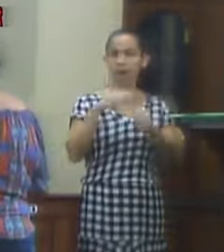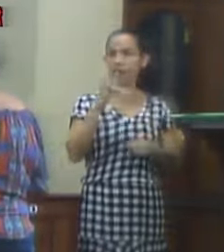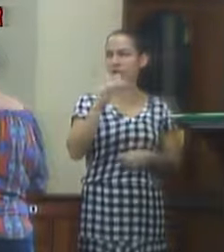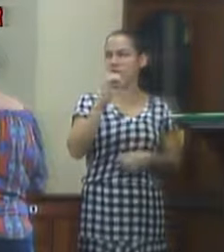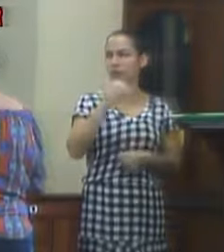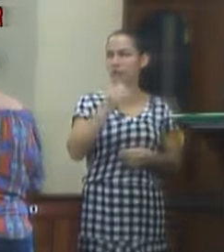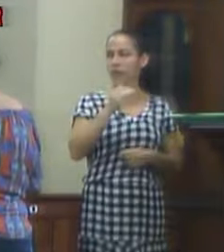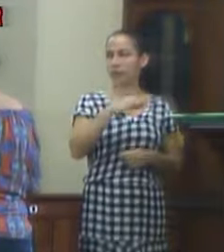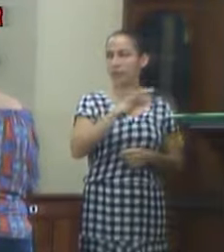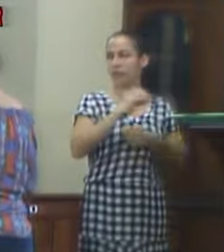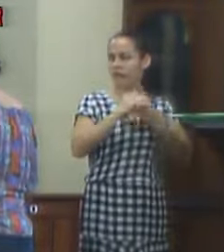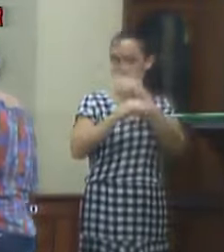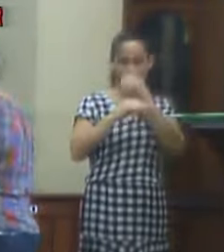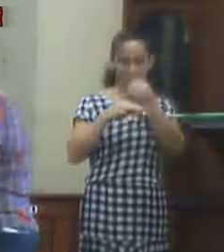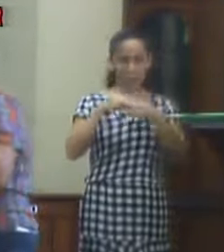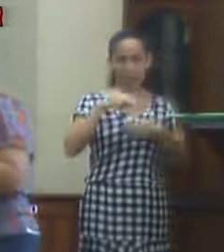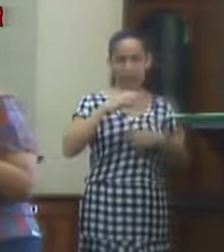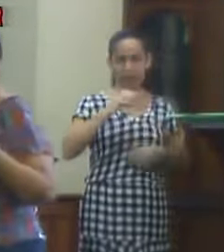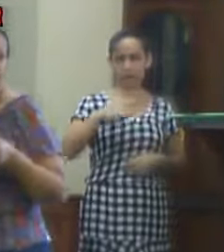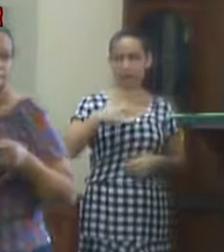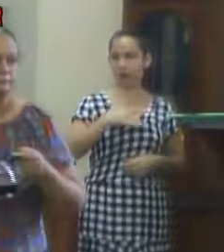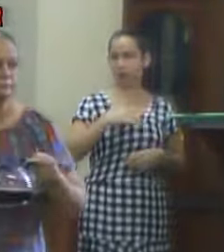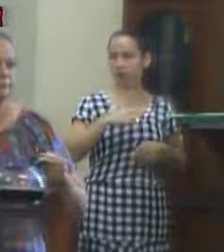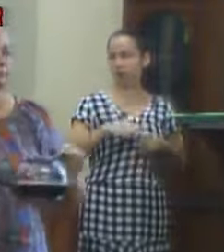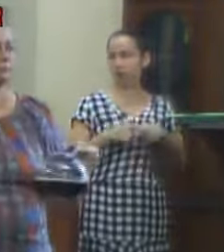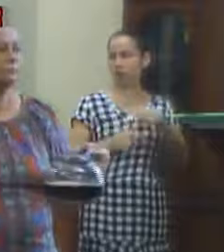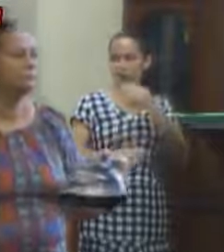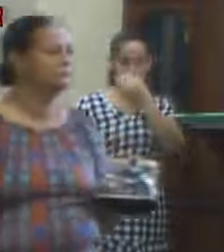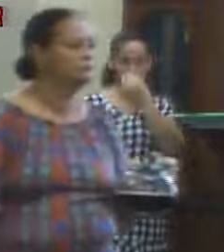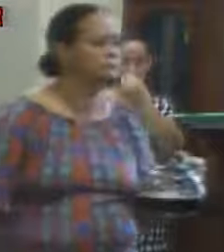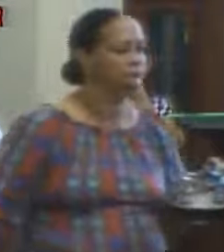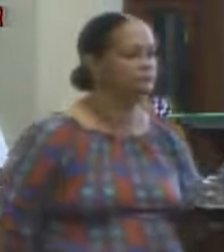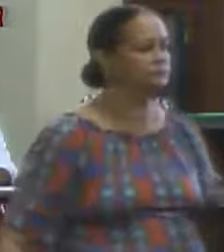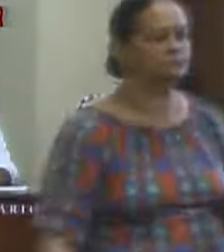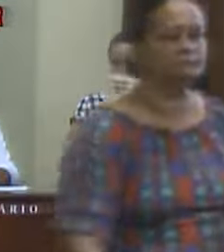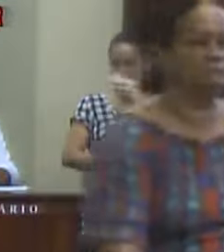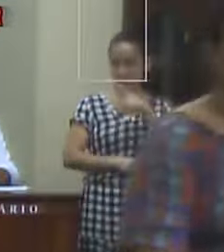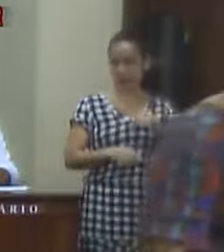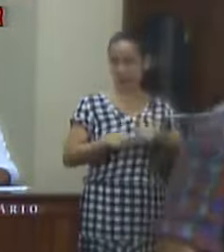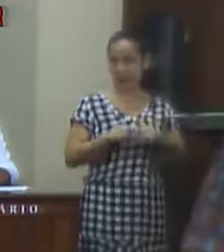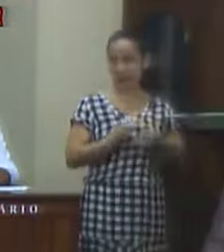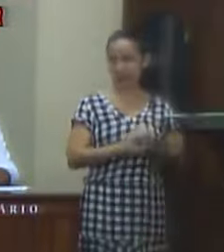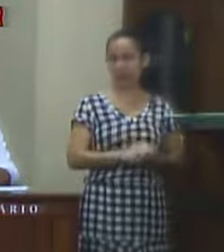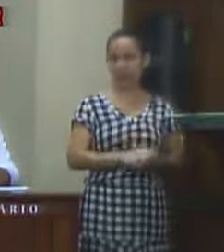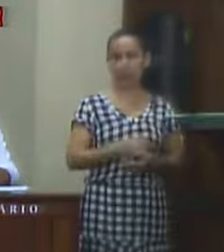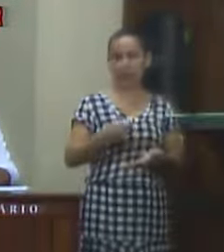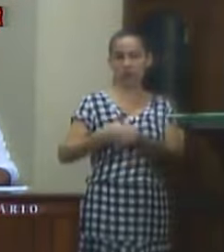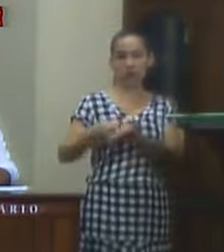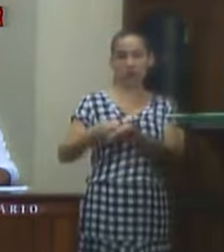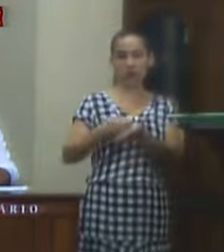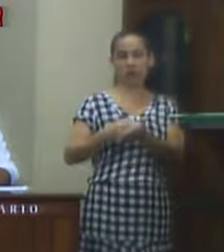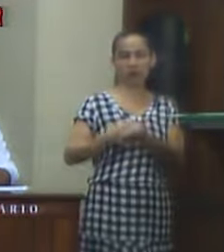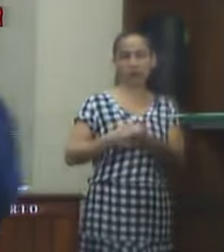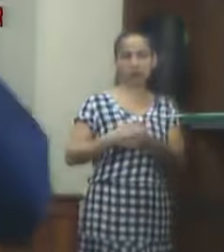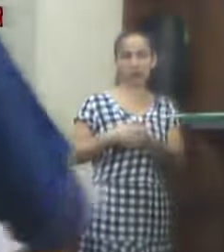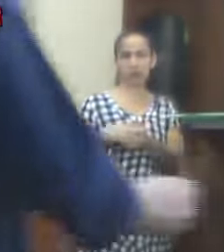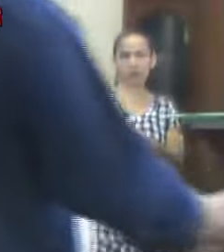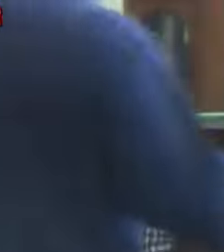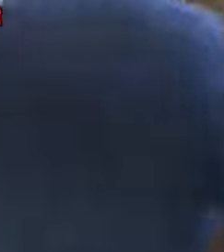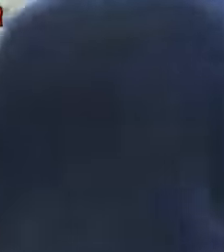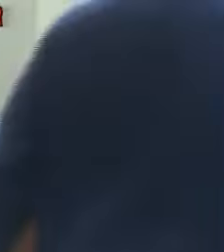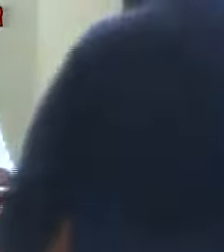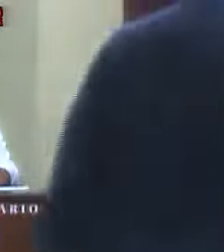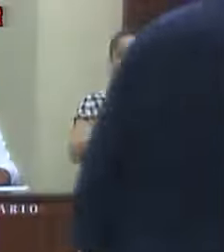Pires Jorge, Marco da Silva Marques, Marquinhos da Saúde. Emenda. Obriga as concessionárias